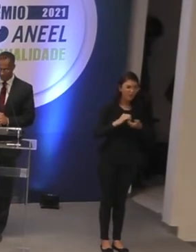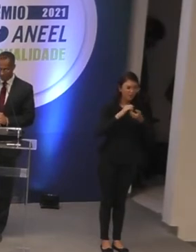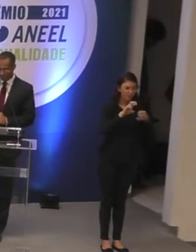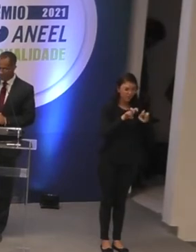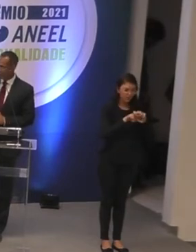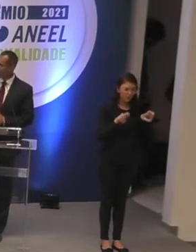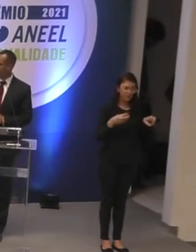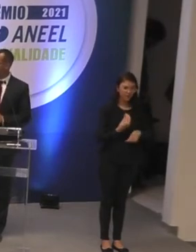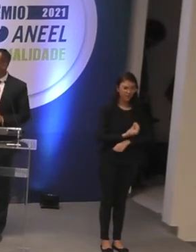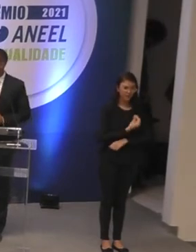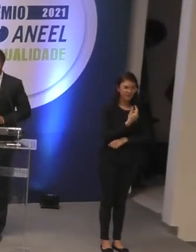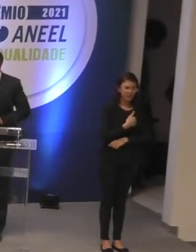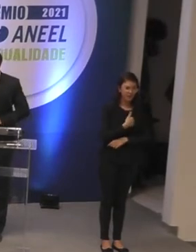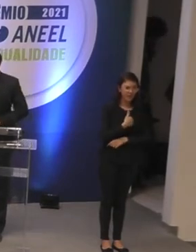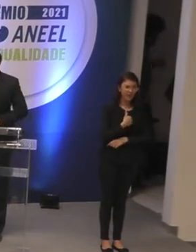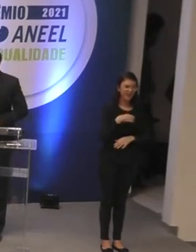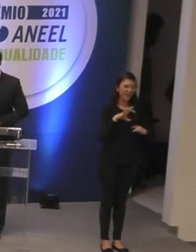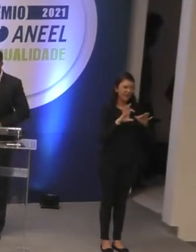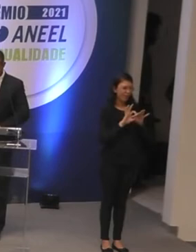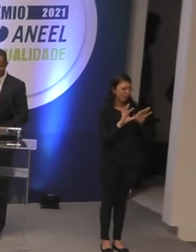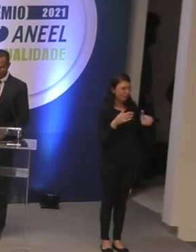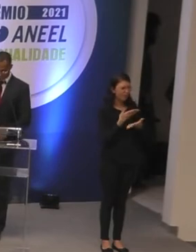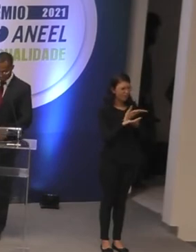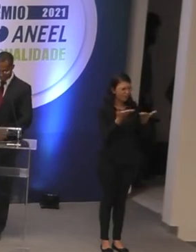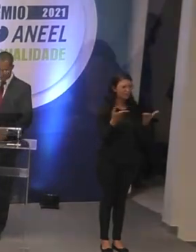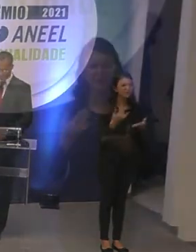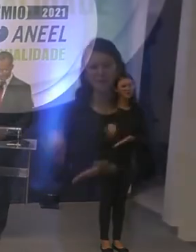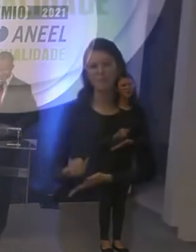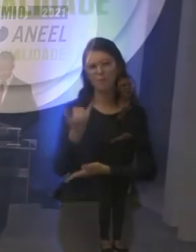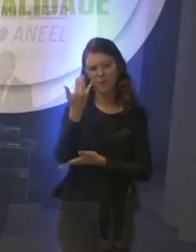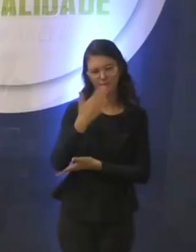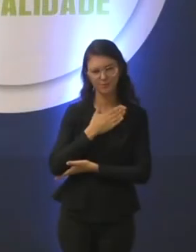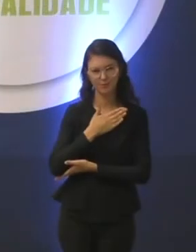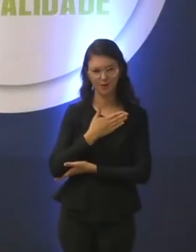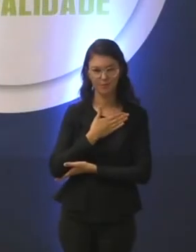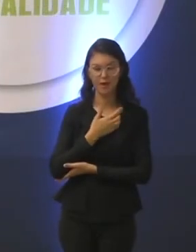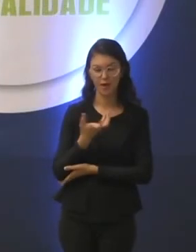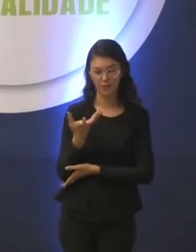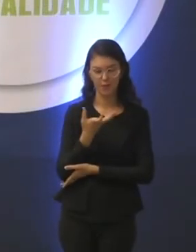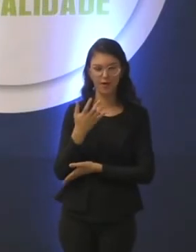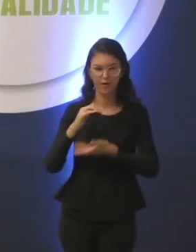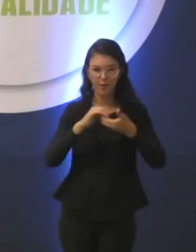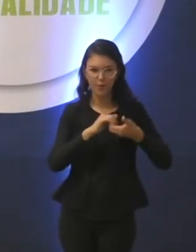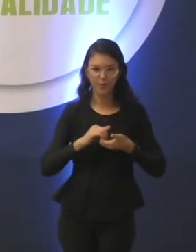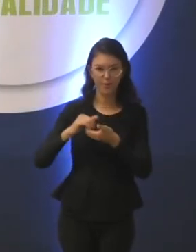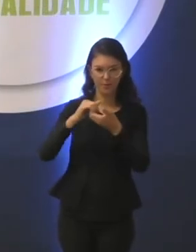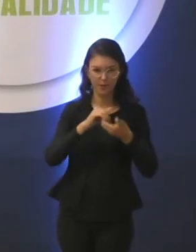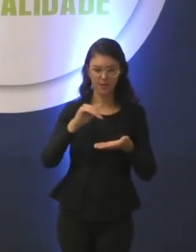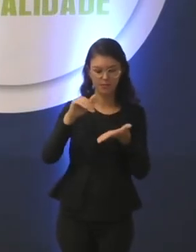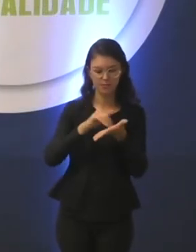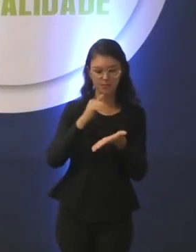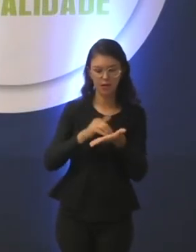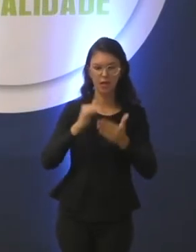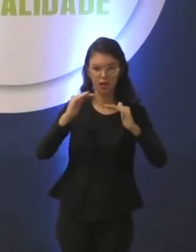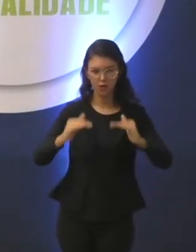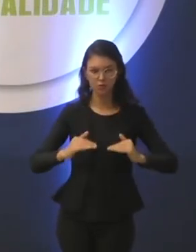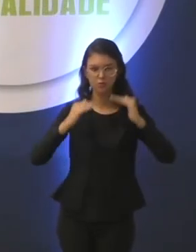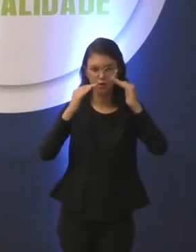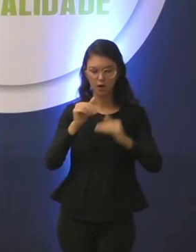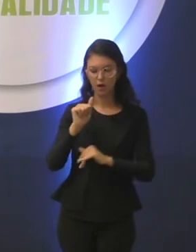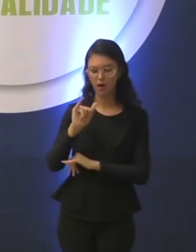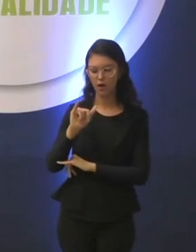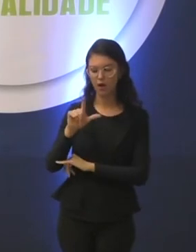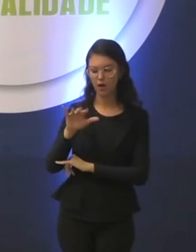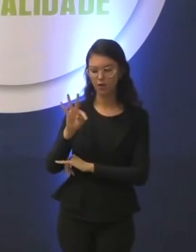presentes, mas é porque eu estava muito à vontade, são todos vocês muito importantes para mim, mas eu gostaria de cumprimentar aqui o secretário-executivo, Ailton,